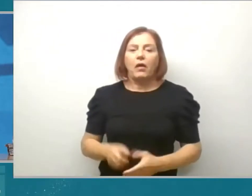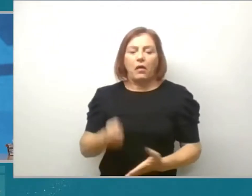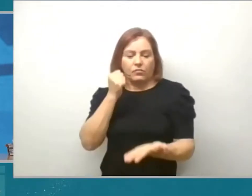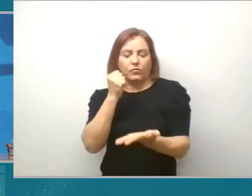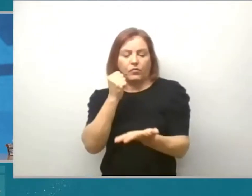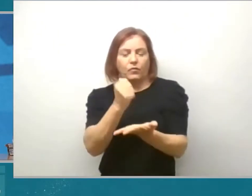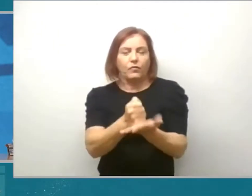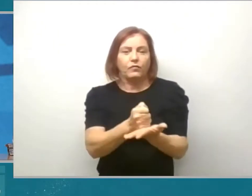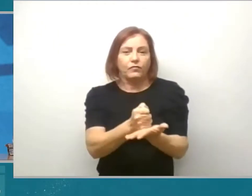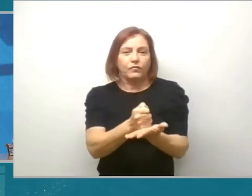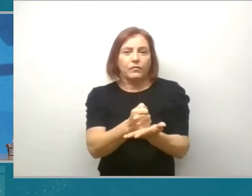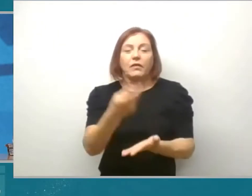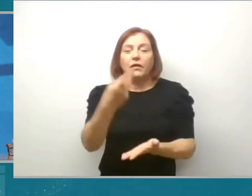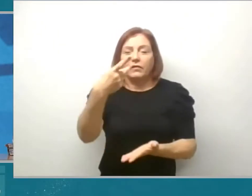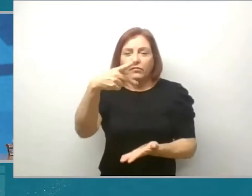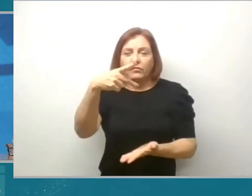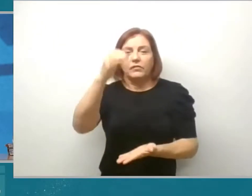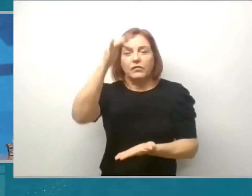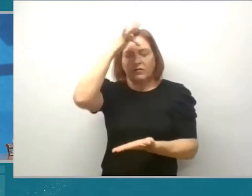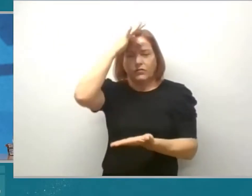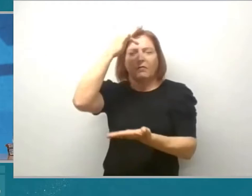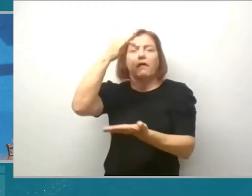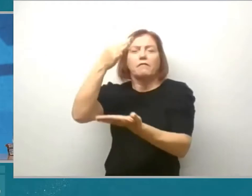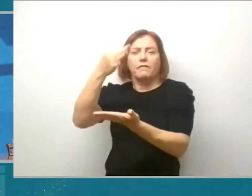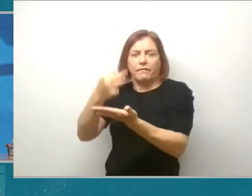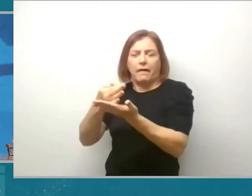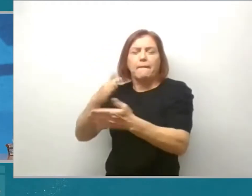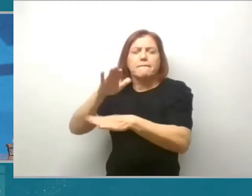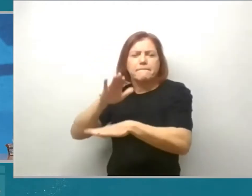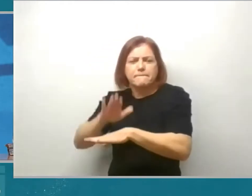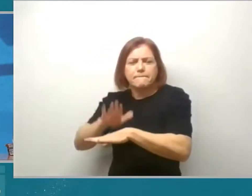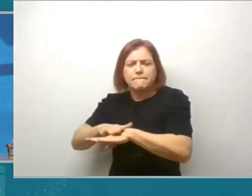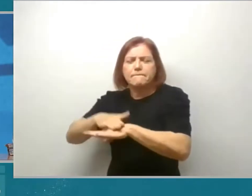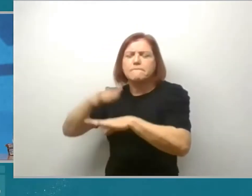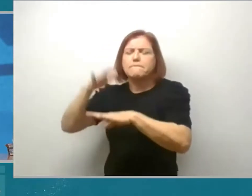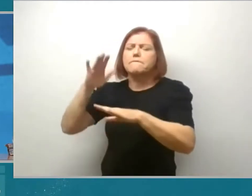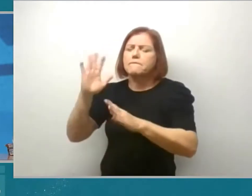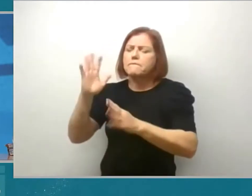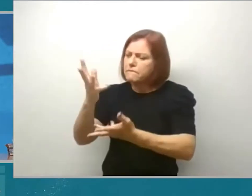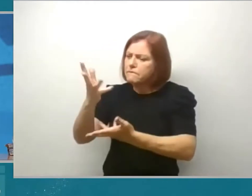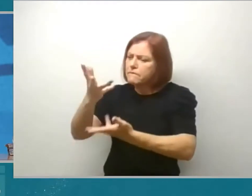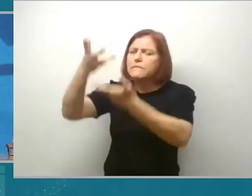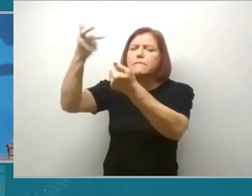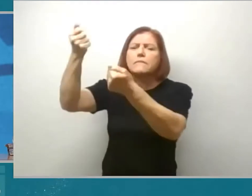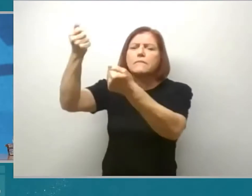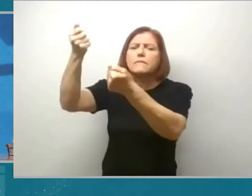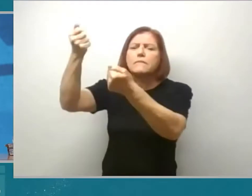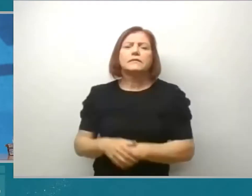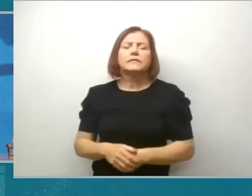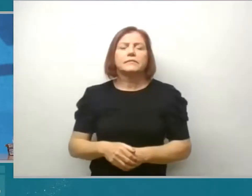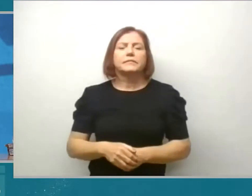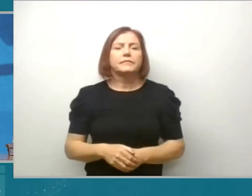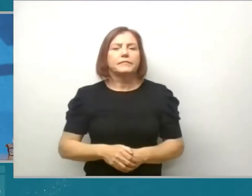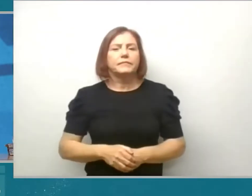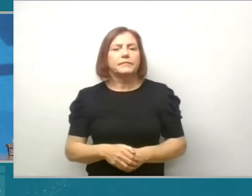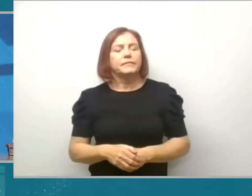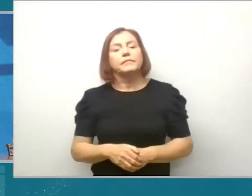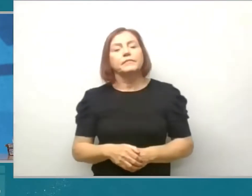fé, muito mais preciosa. Irmãos, vamos aumentar o valor da nossa